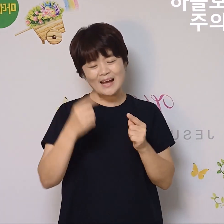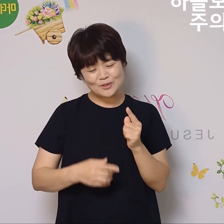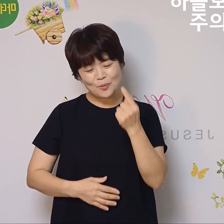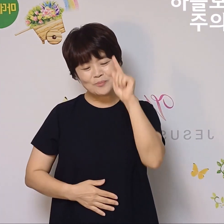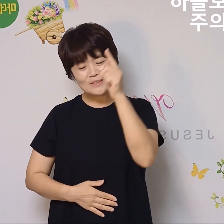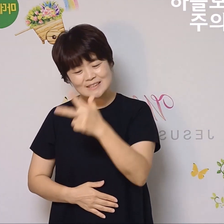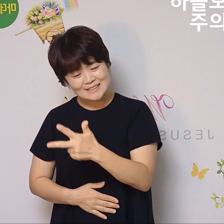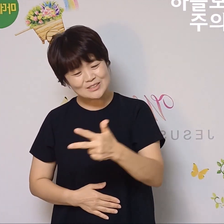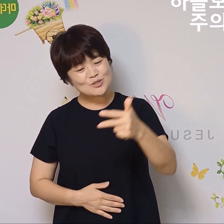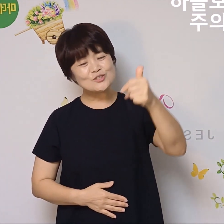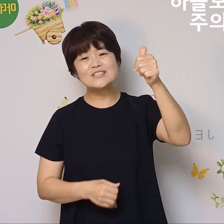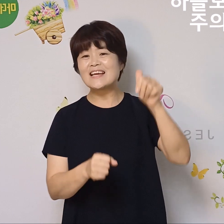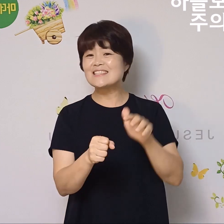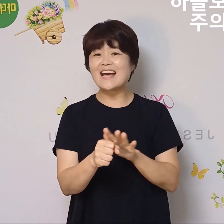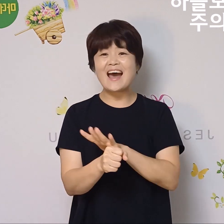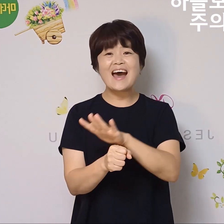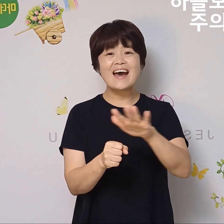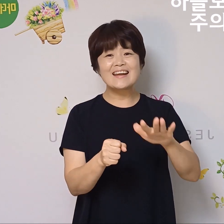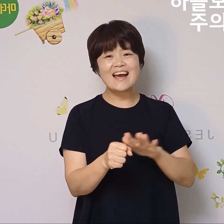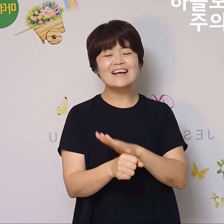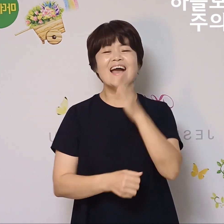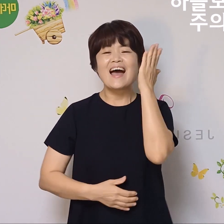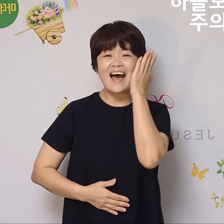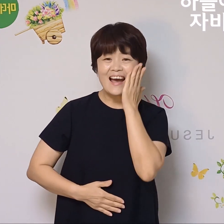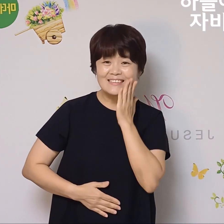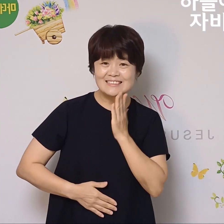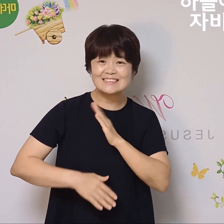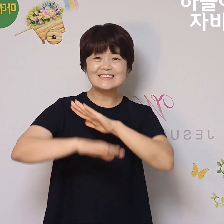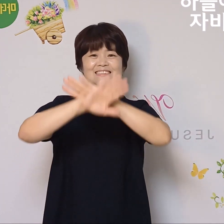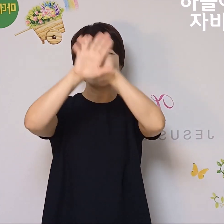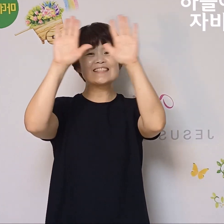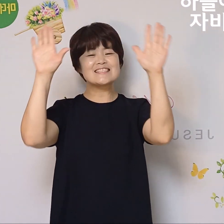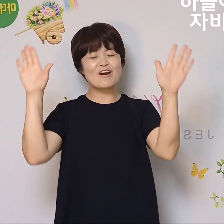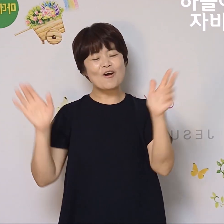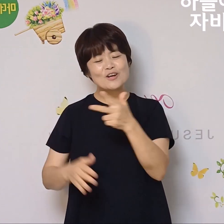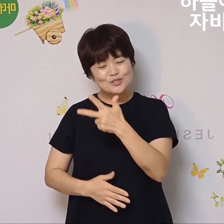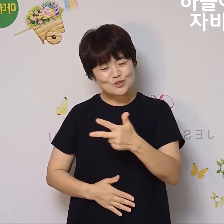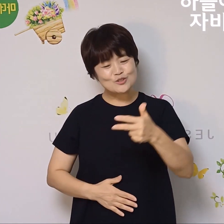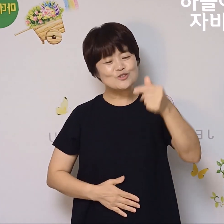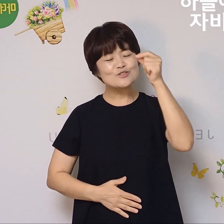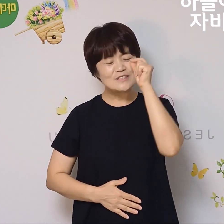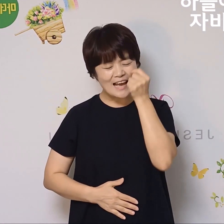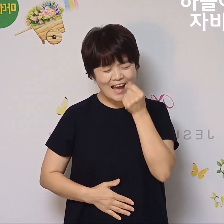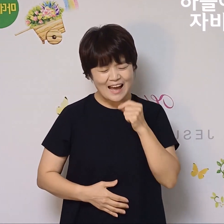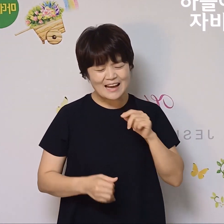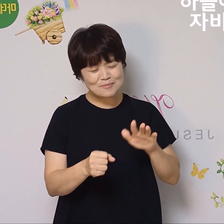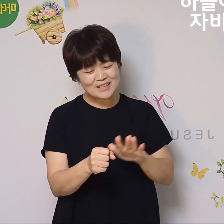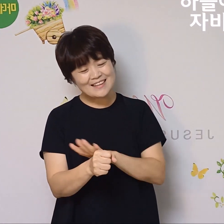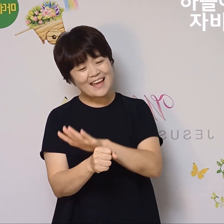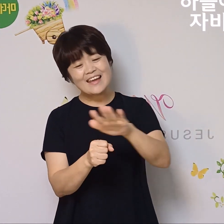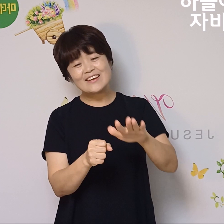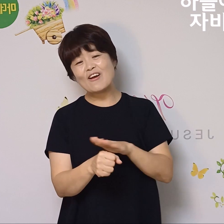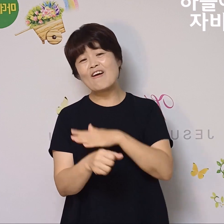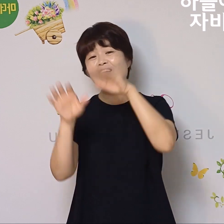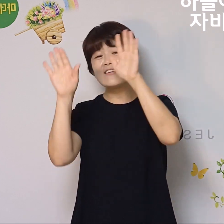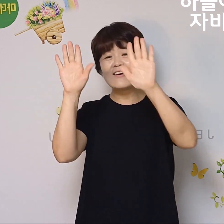하늘보다 높은 주의 사랑, 하늘에서 주잡이 내려